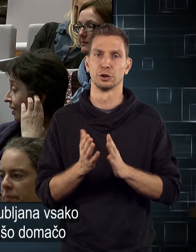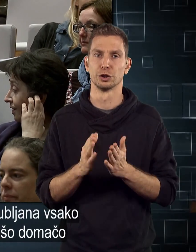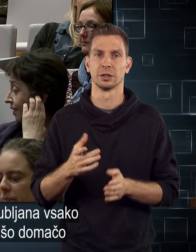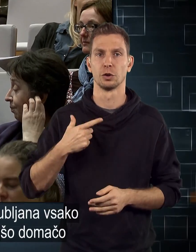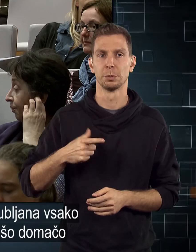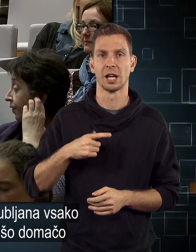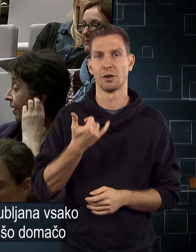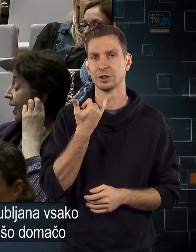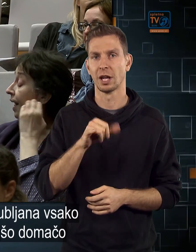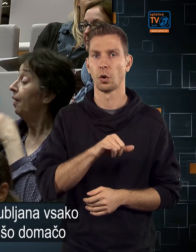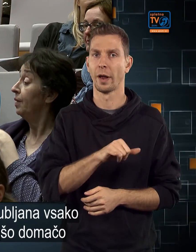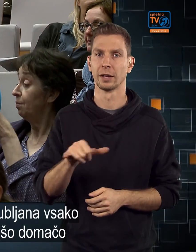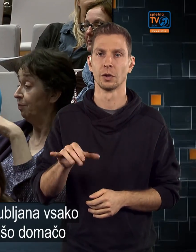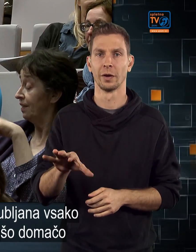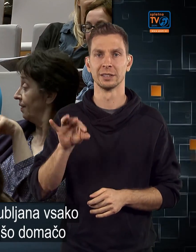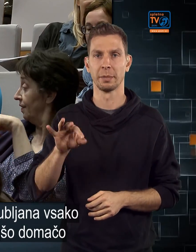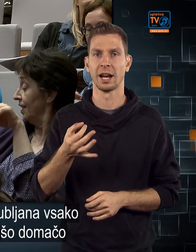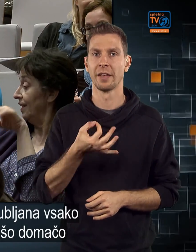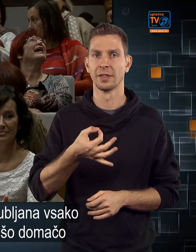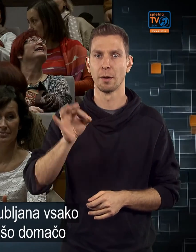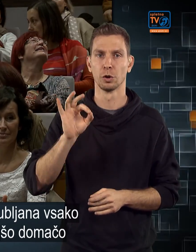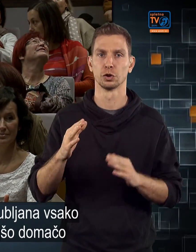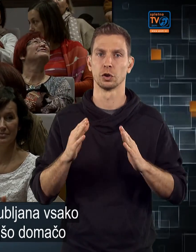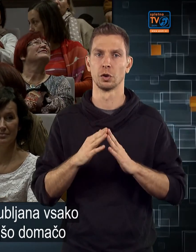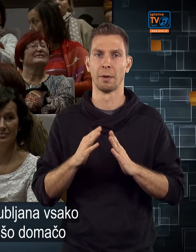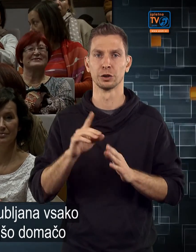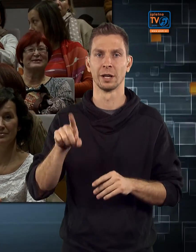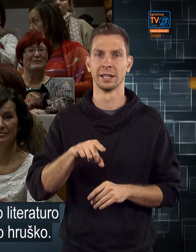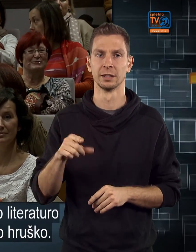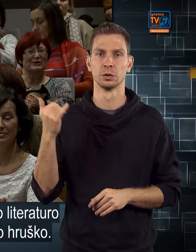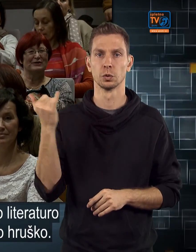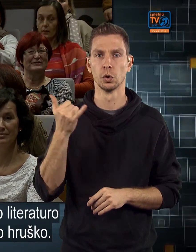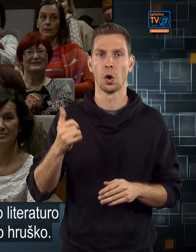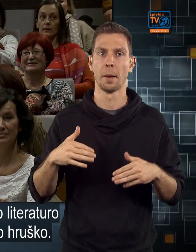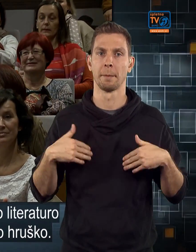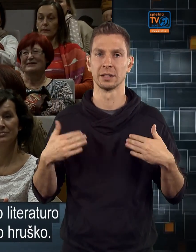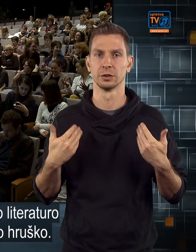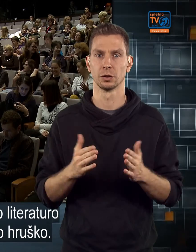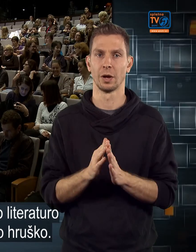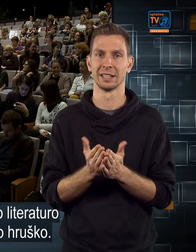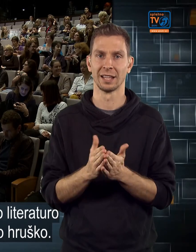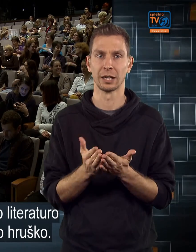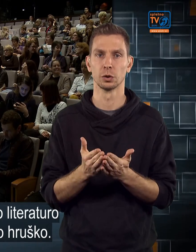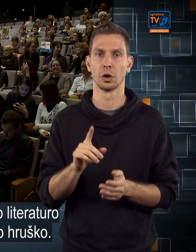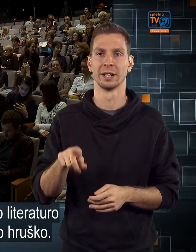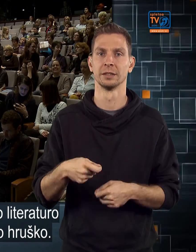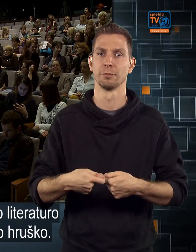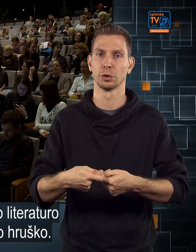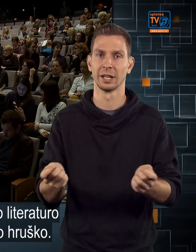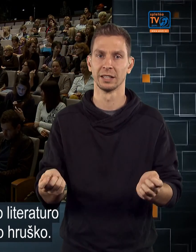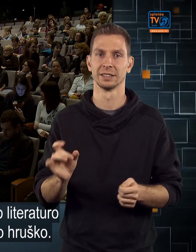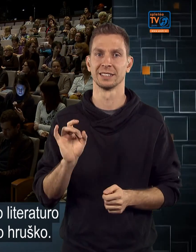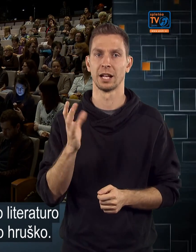Mestna knjižnica Ljubljana vsako leto izbere najboljšo domačo in tujo mladinsko literaturo in ji podeli zlato